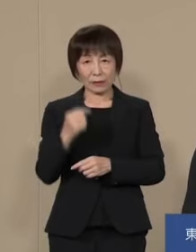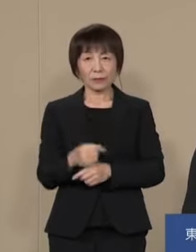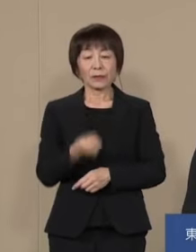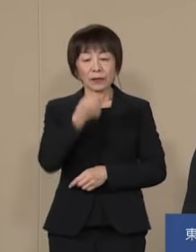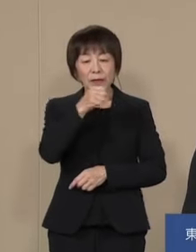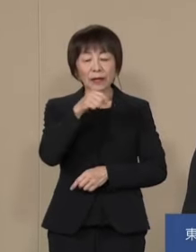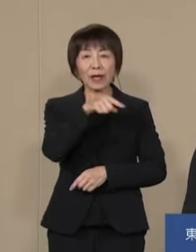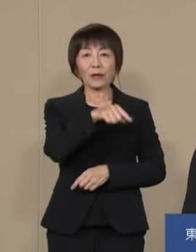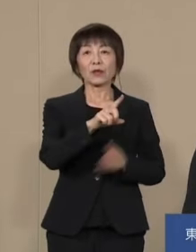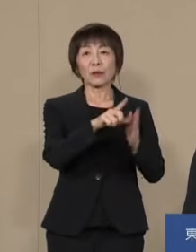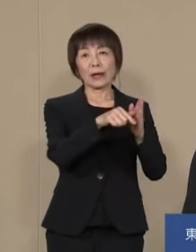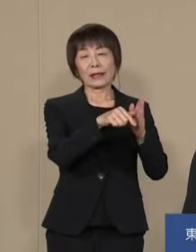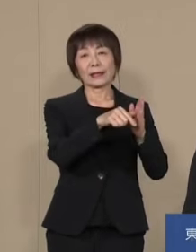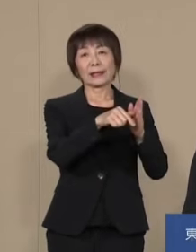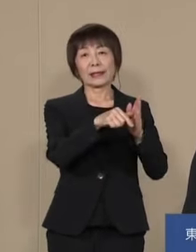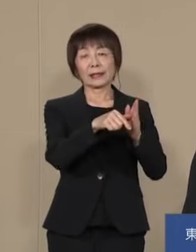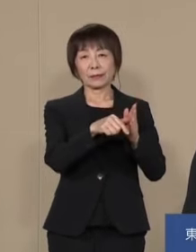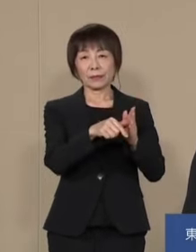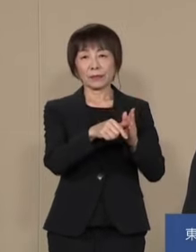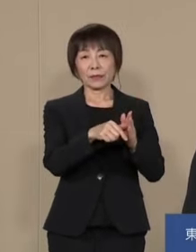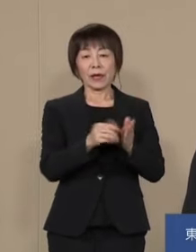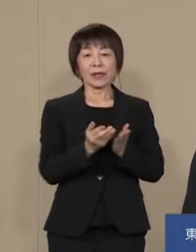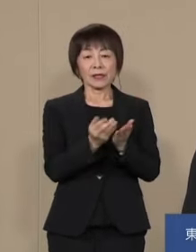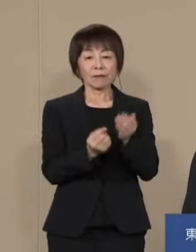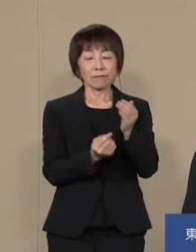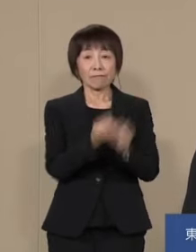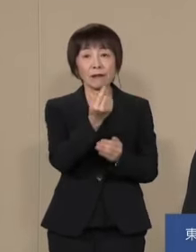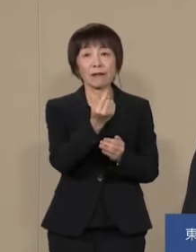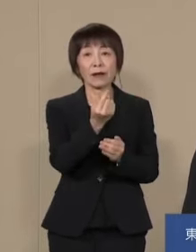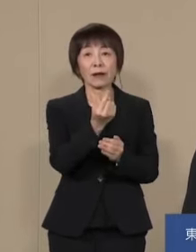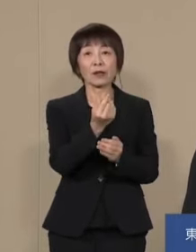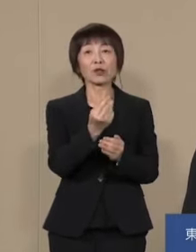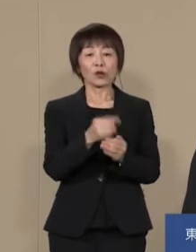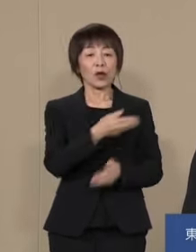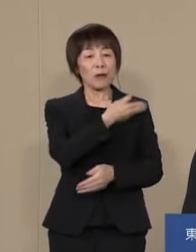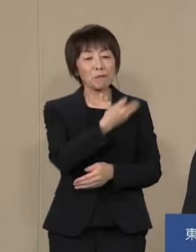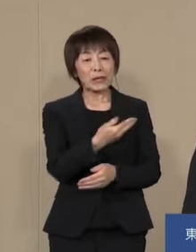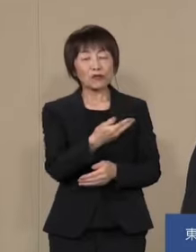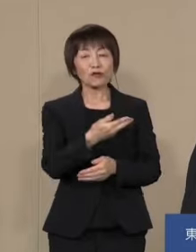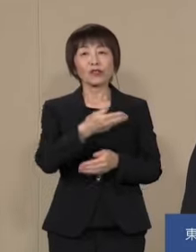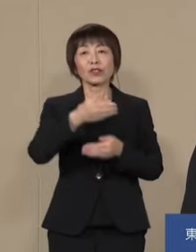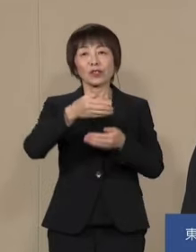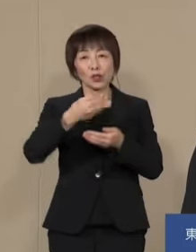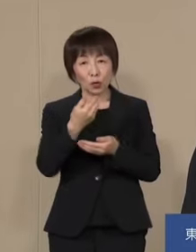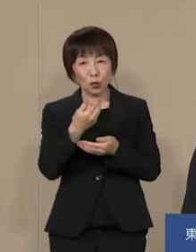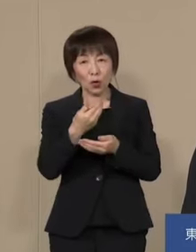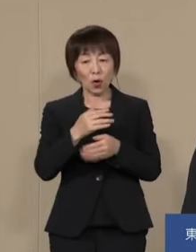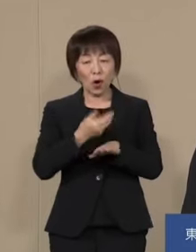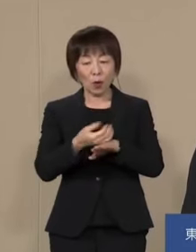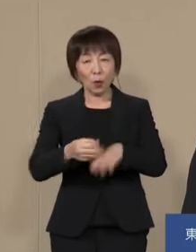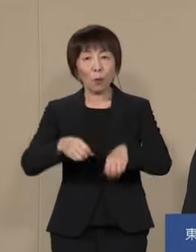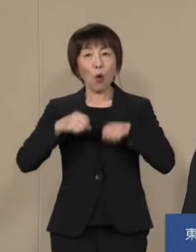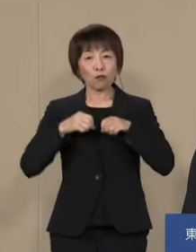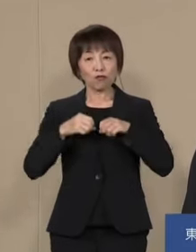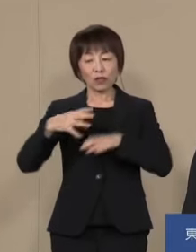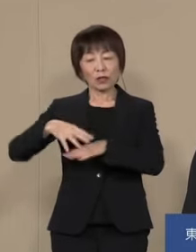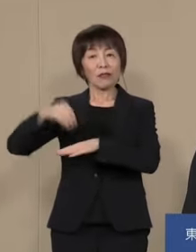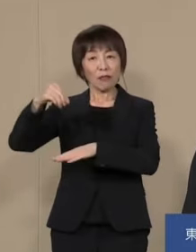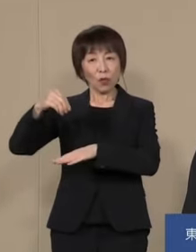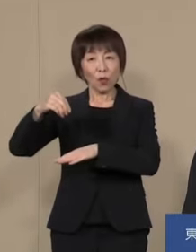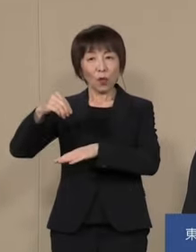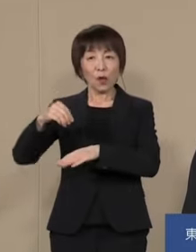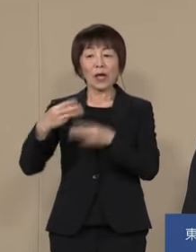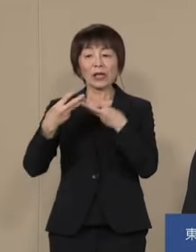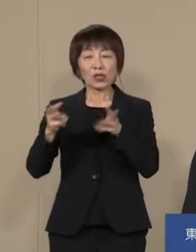台湾ではああ地震が起きた時の水食料それから毛布テト